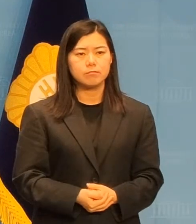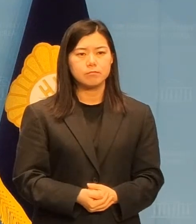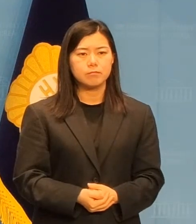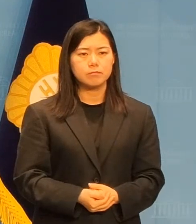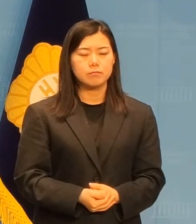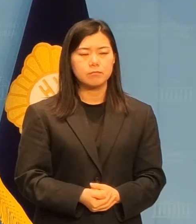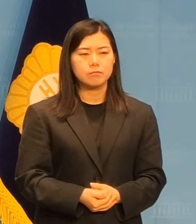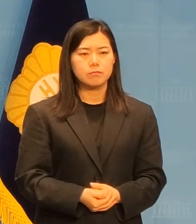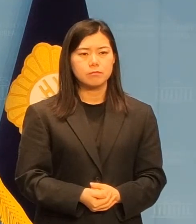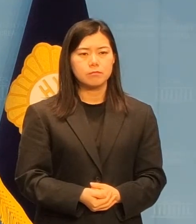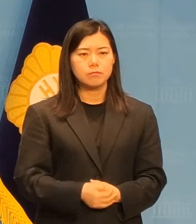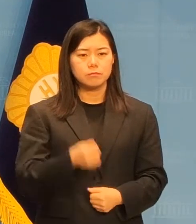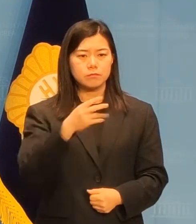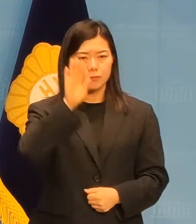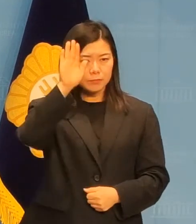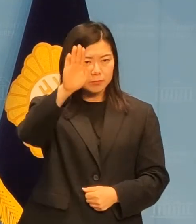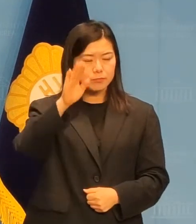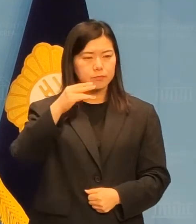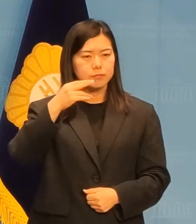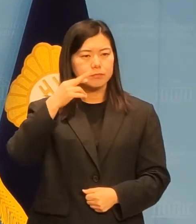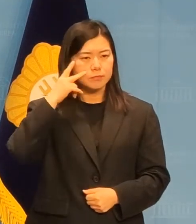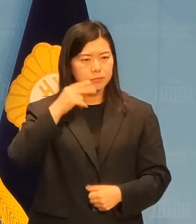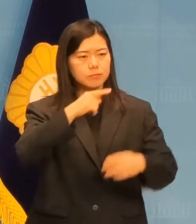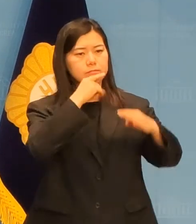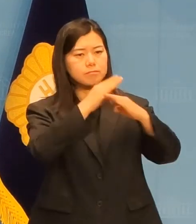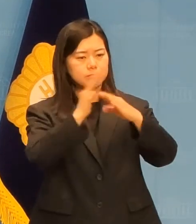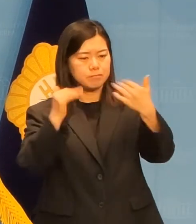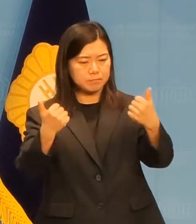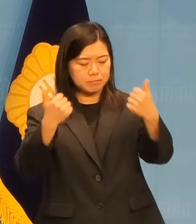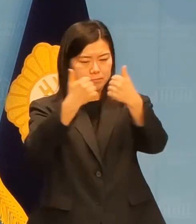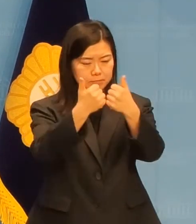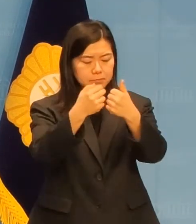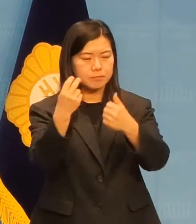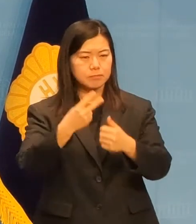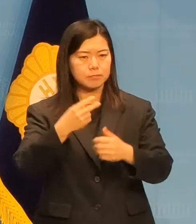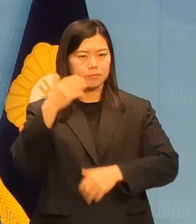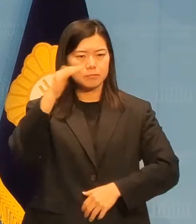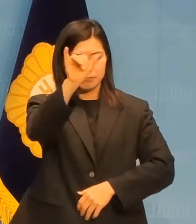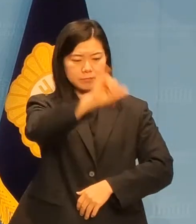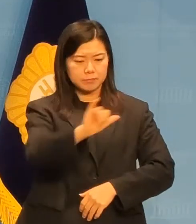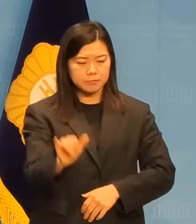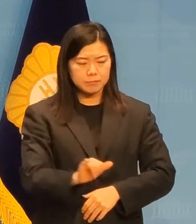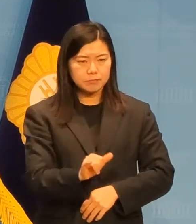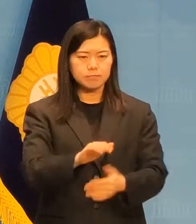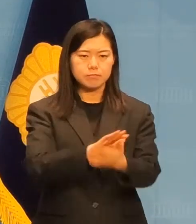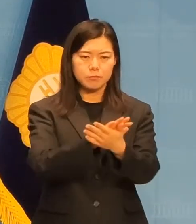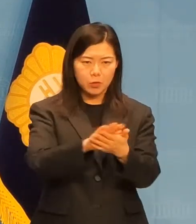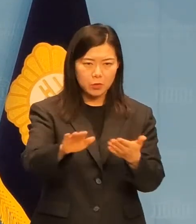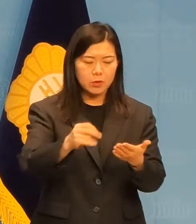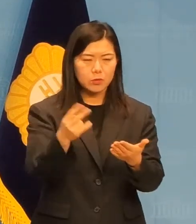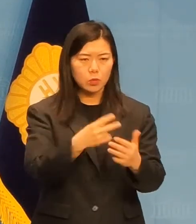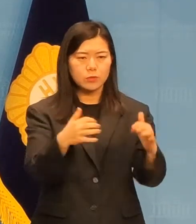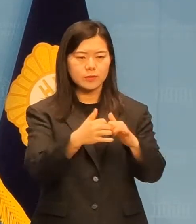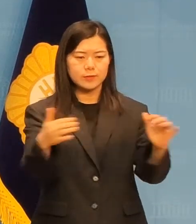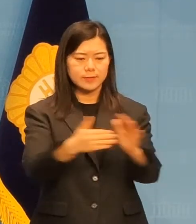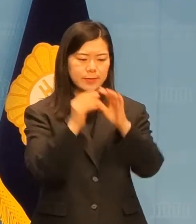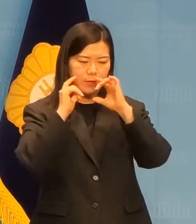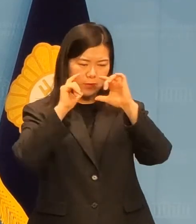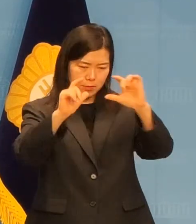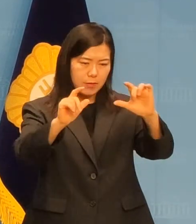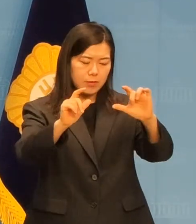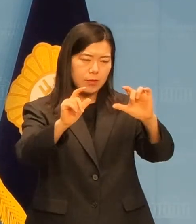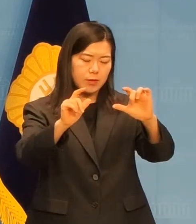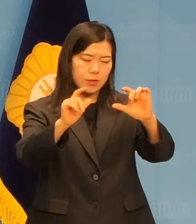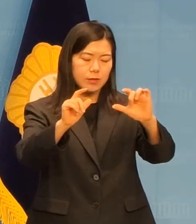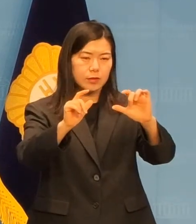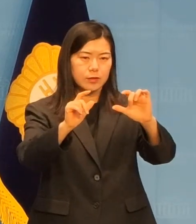향후 북미 정상회담을 통해서 한반도 평화체제와 종전선언을 만들게 하는 것이 바로